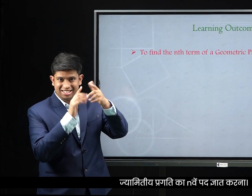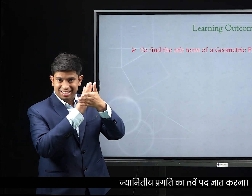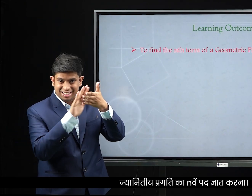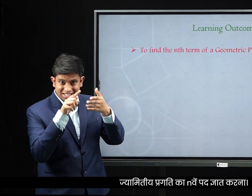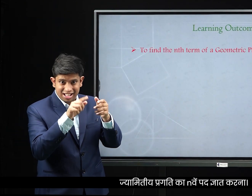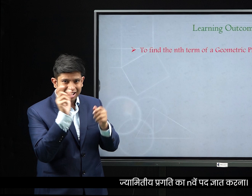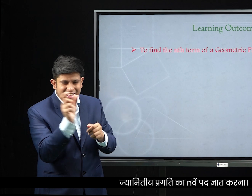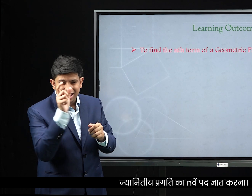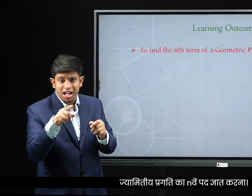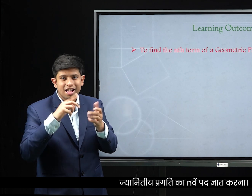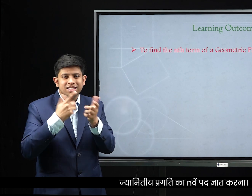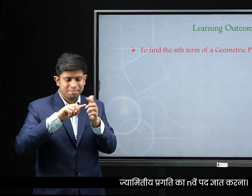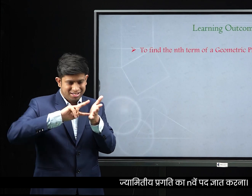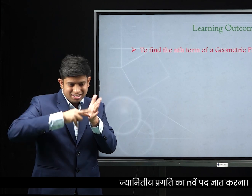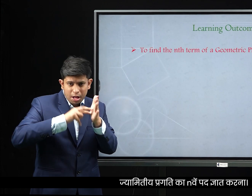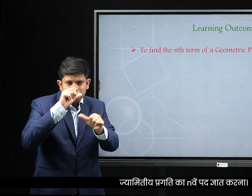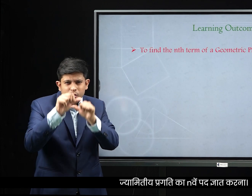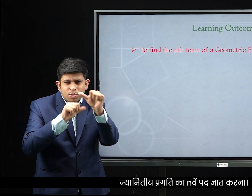का nवे पद ज्ञाता करना,